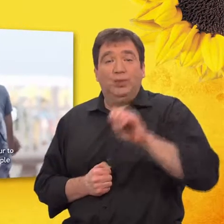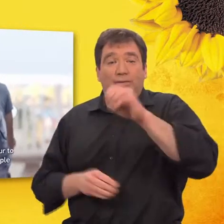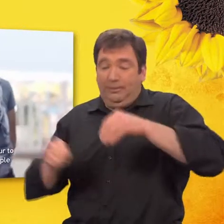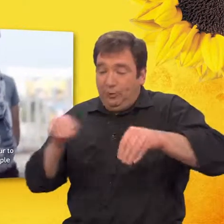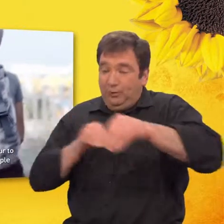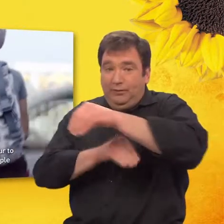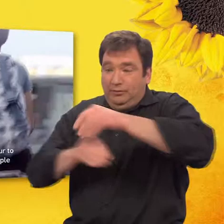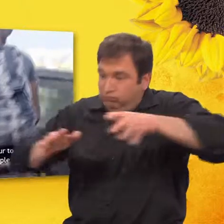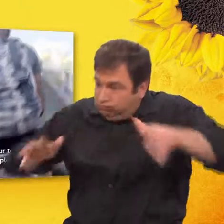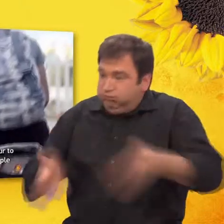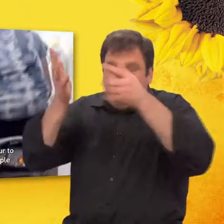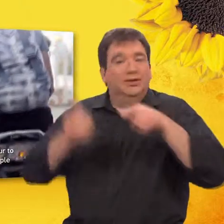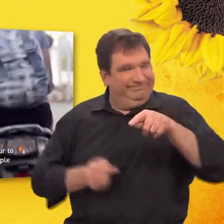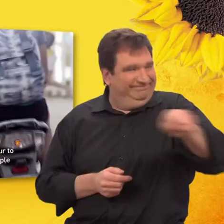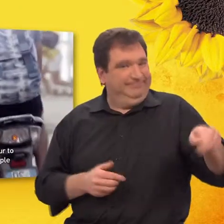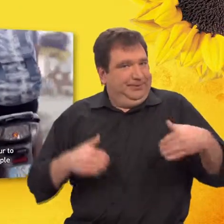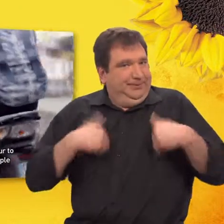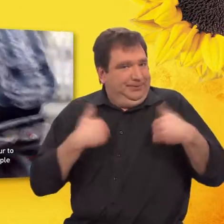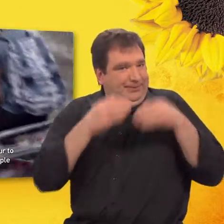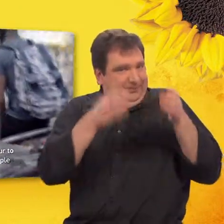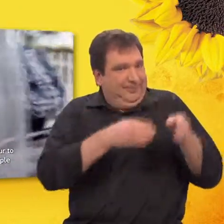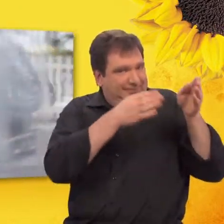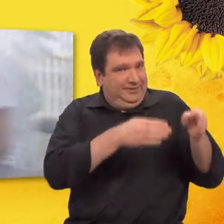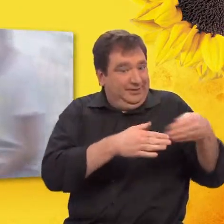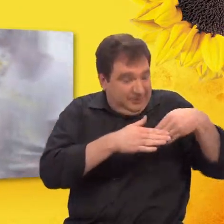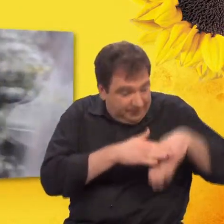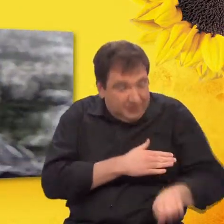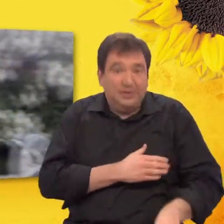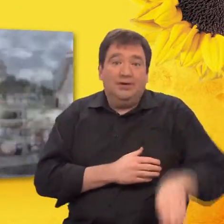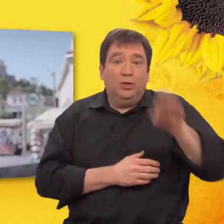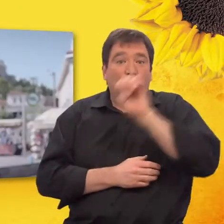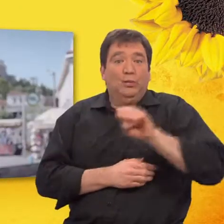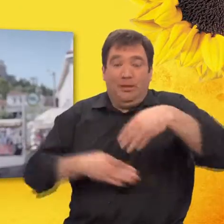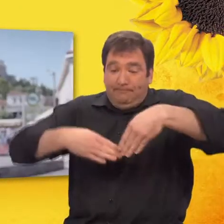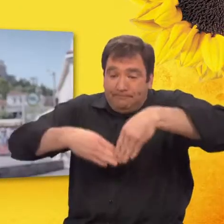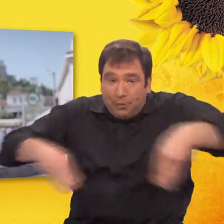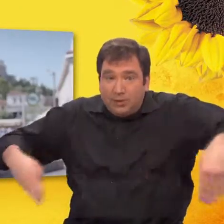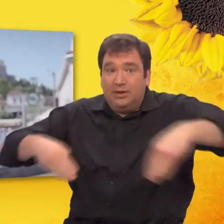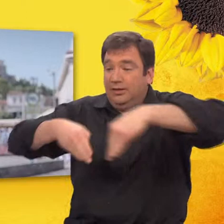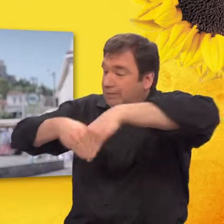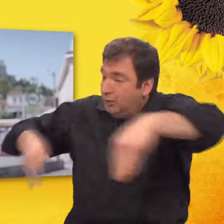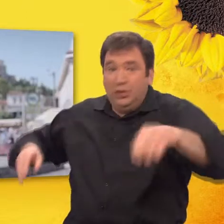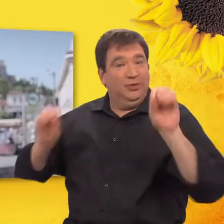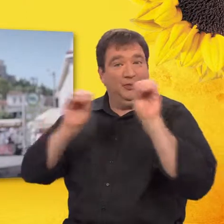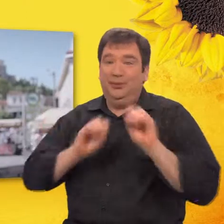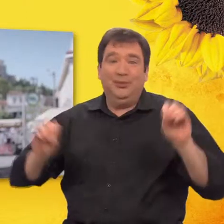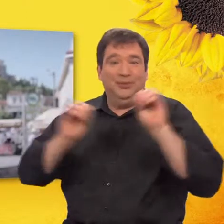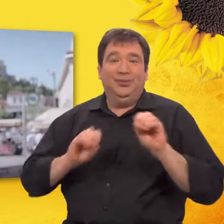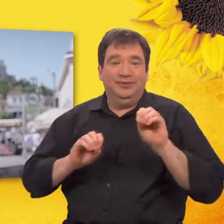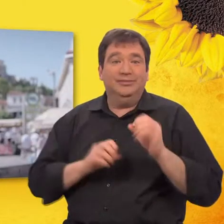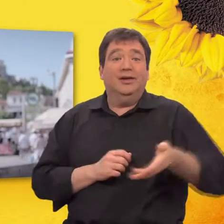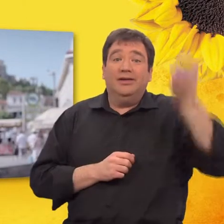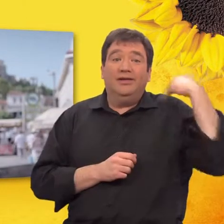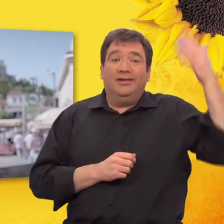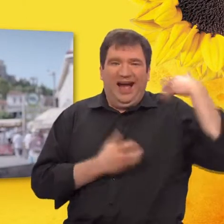Νομίζω ότι αυτοί που μπορούν να δώσουν όθηση στην ευρωπαϊκή ιδέα είναι οι νέοι άνθρωποι οι οποίοι έχουν γεννηθεί σε μια Ευρώπη που δεν είχε σύνορα, σε